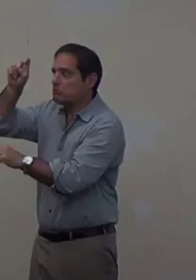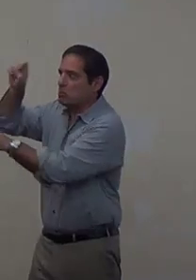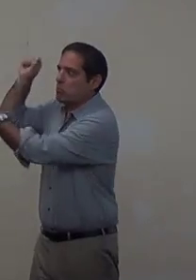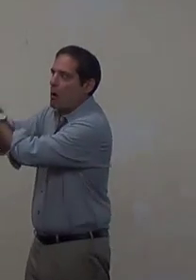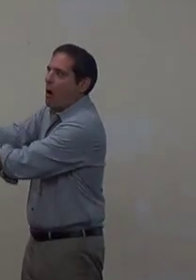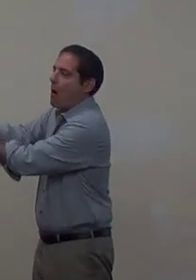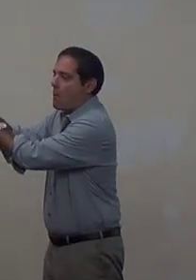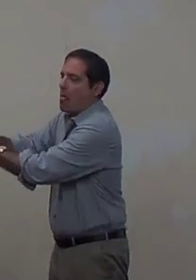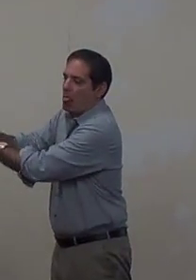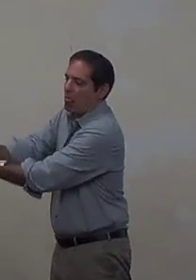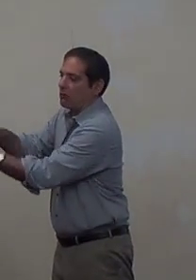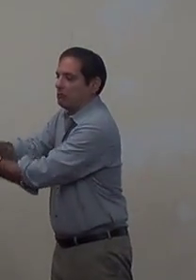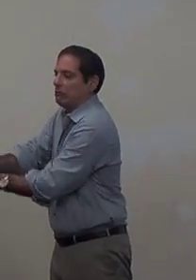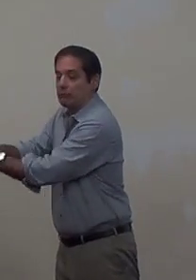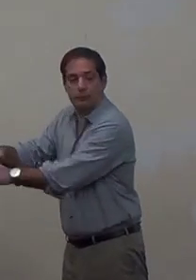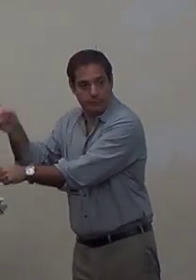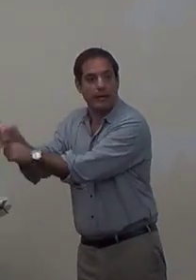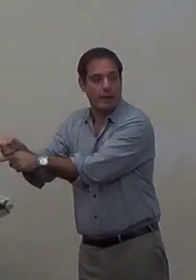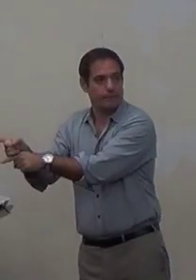Los egipcios.